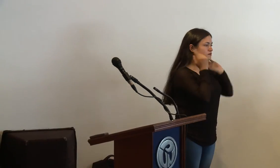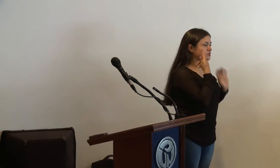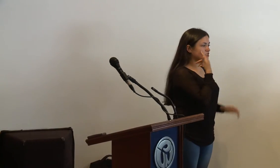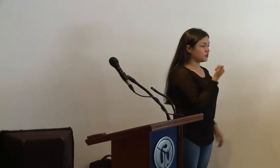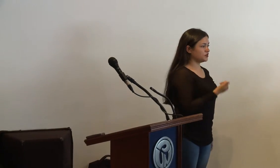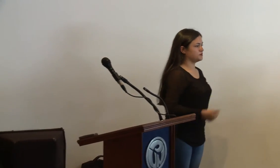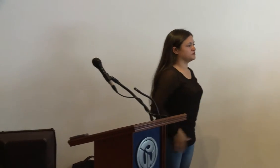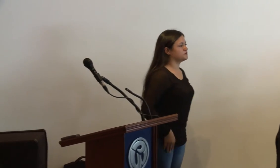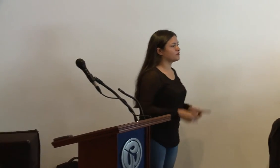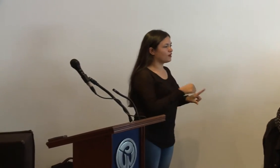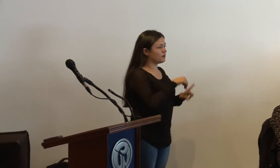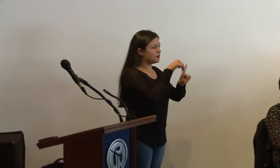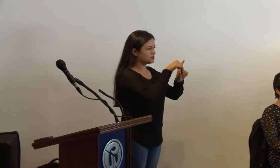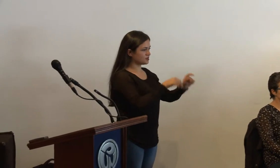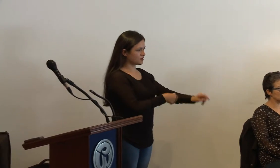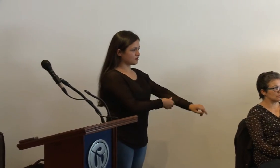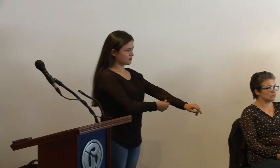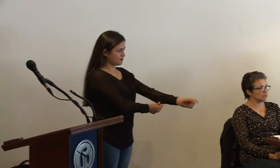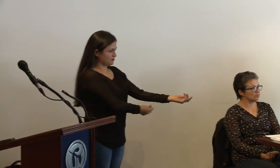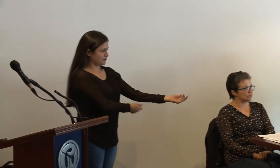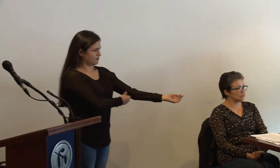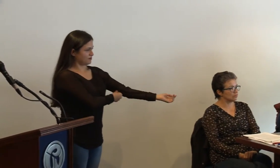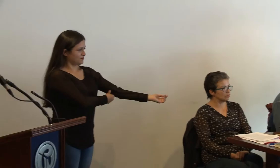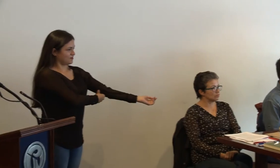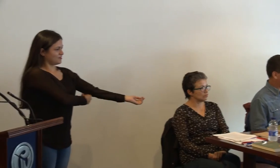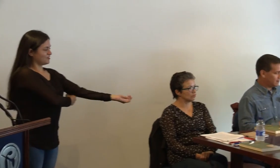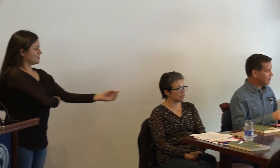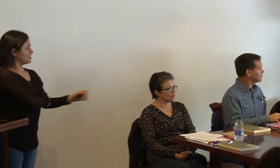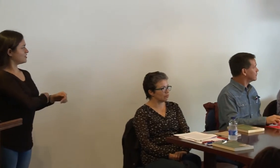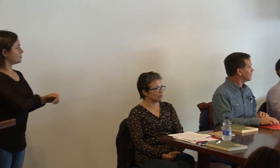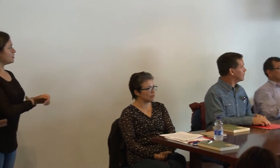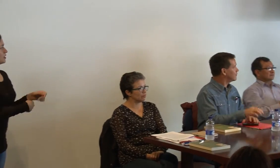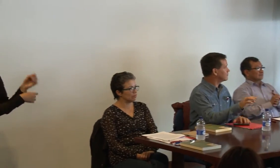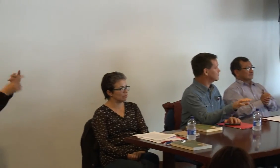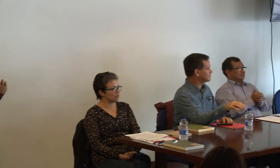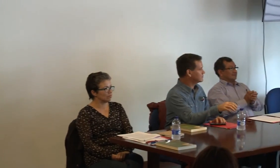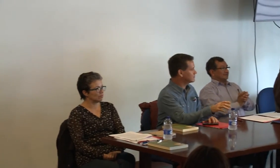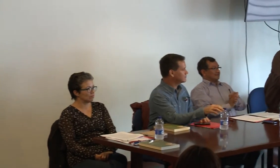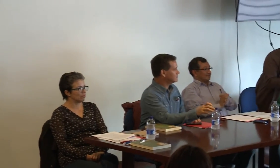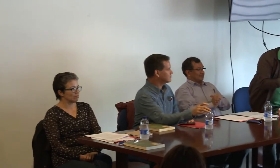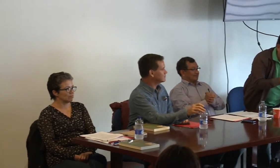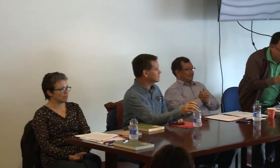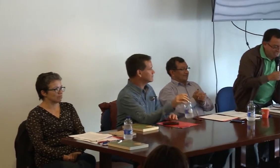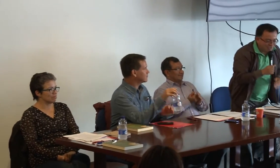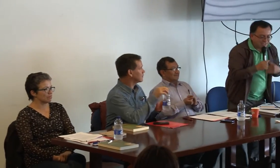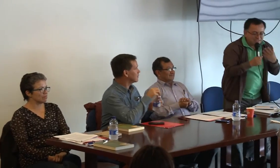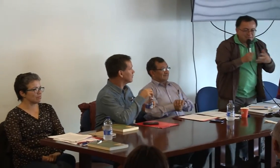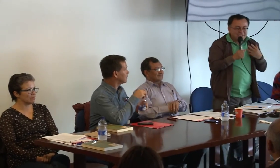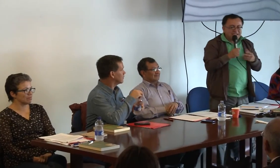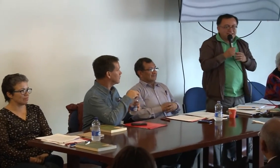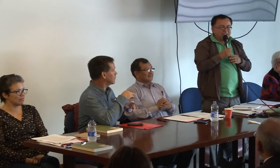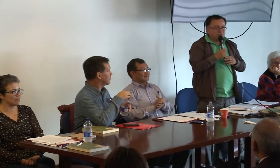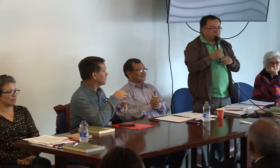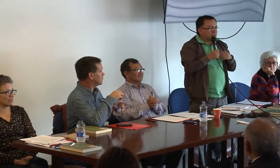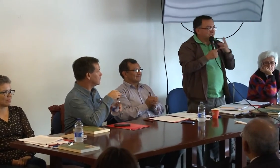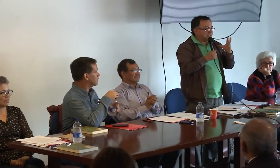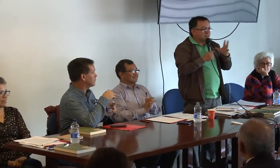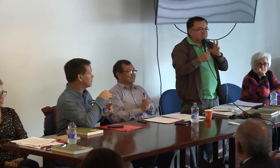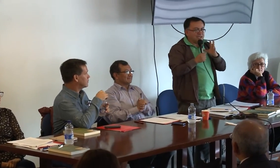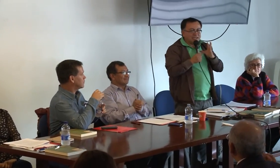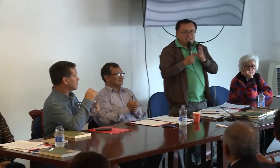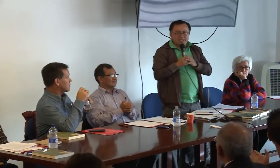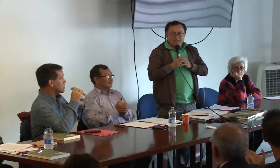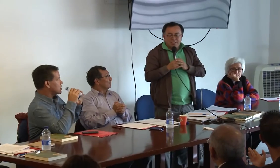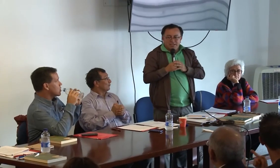Buenos días. Inicialmente voy a ser de policía bueno y policía malo en un mismo momento. No, inicialmente y con todo